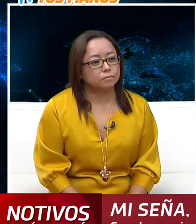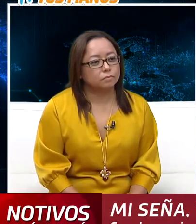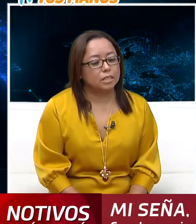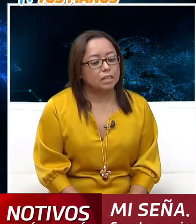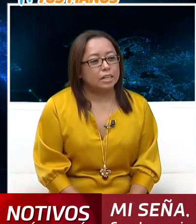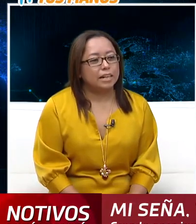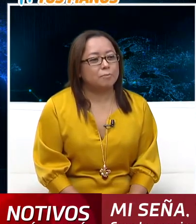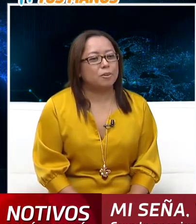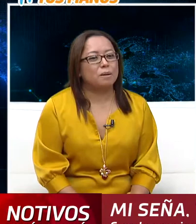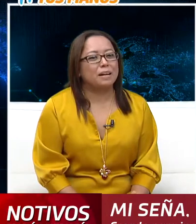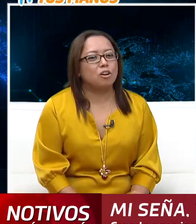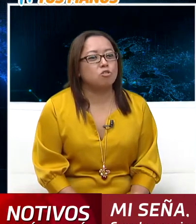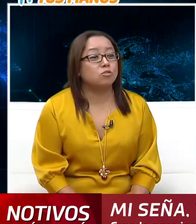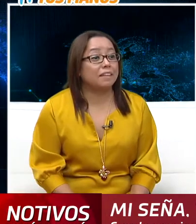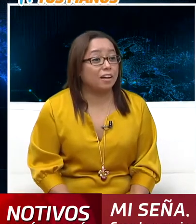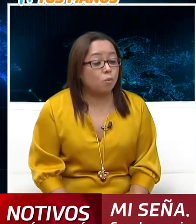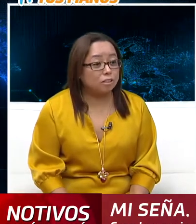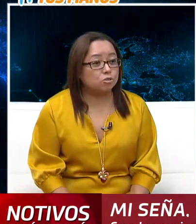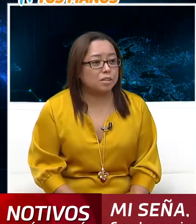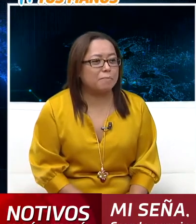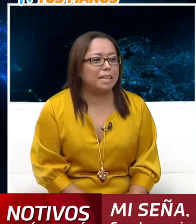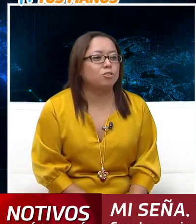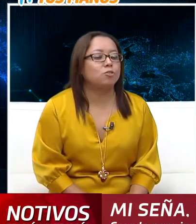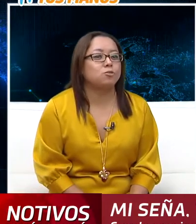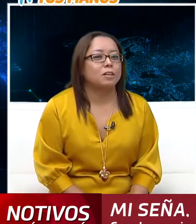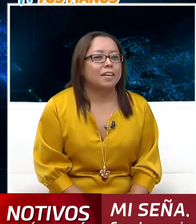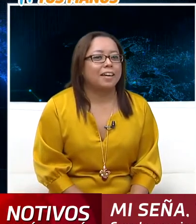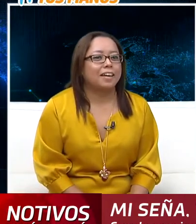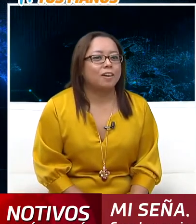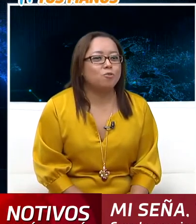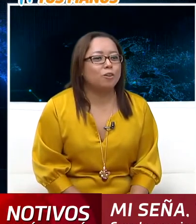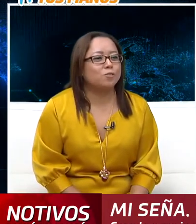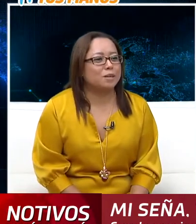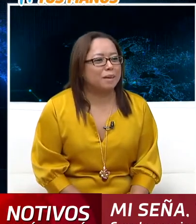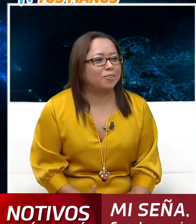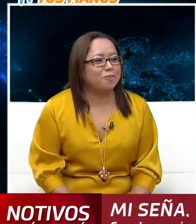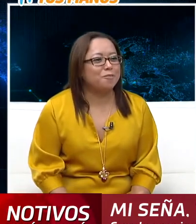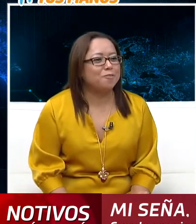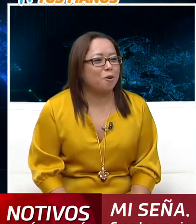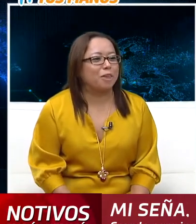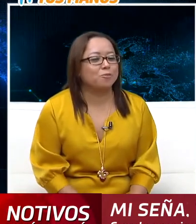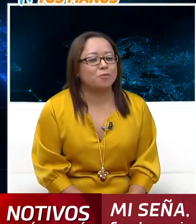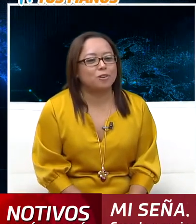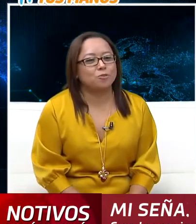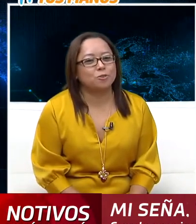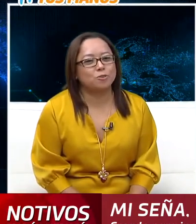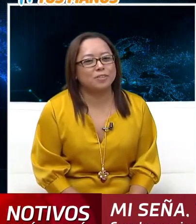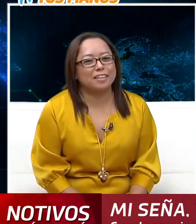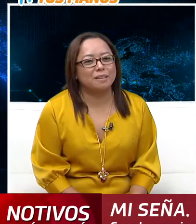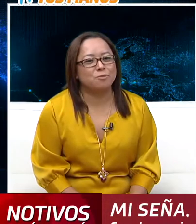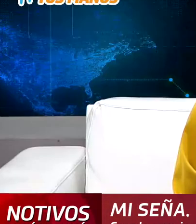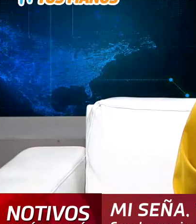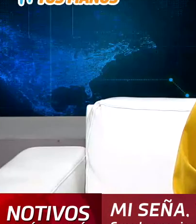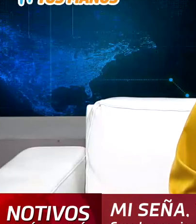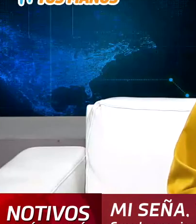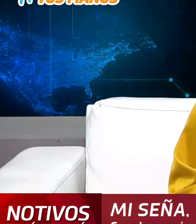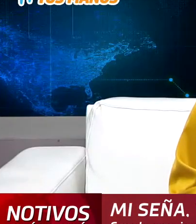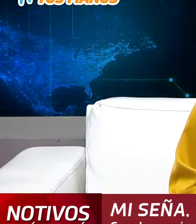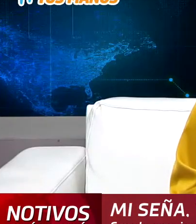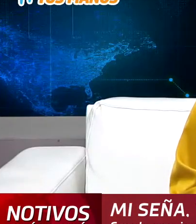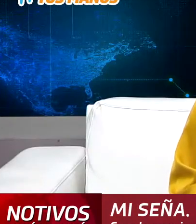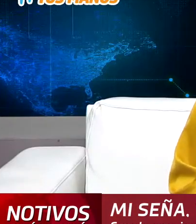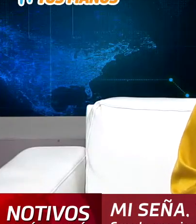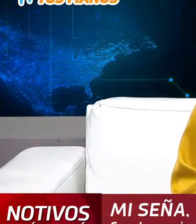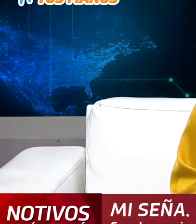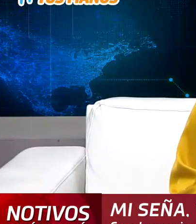de señas. El programa consta de cuatro segmentos. Uno de los segmentos novedosos que nosotros consideramos, lo vamos a